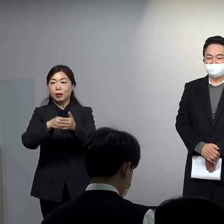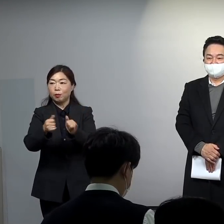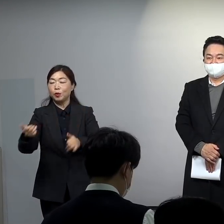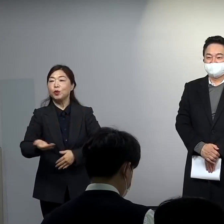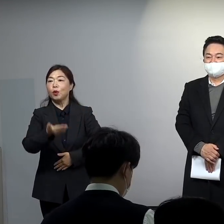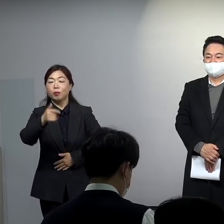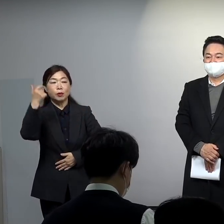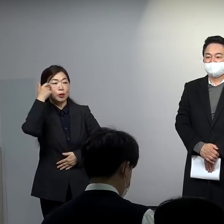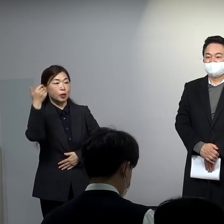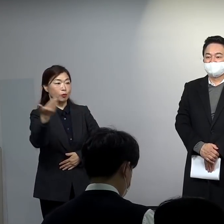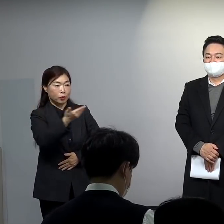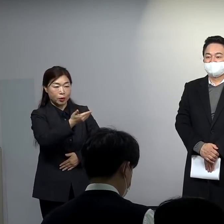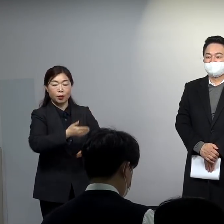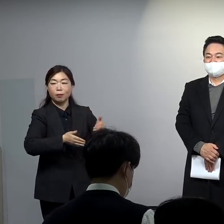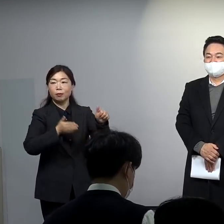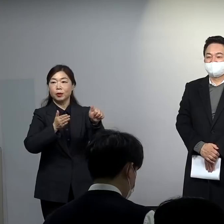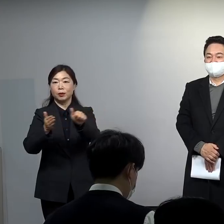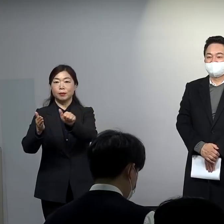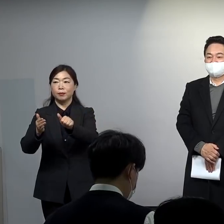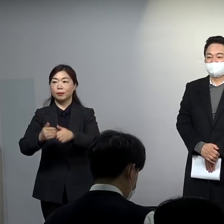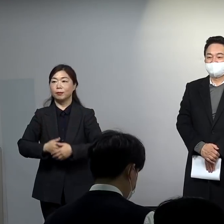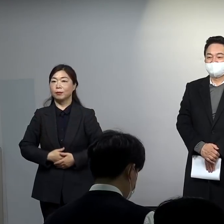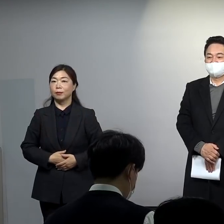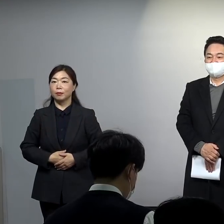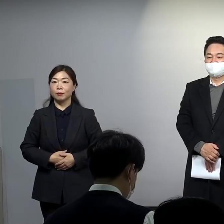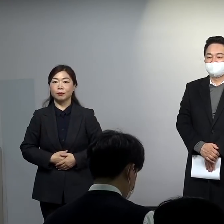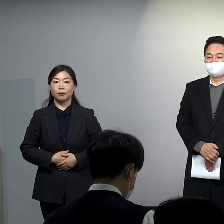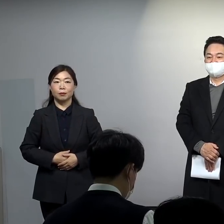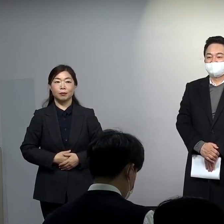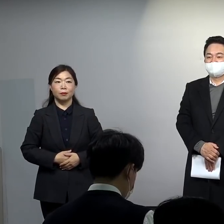질문 받도록 하겠습니다.